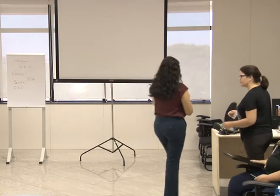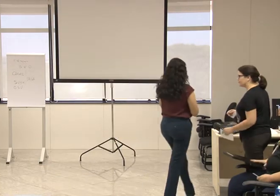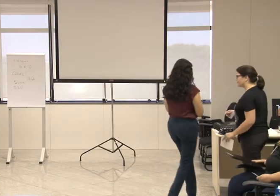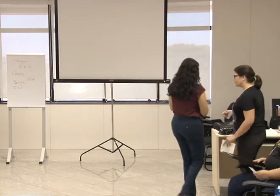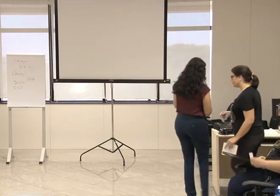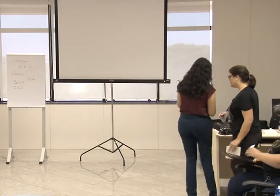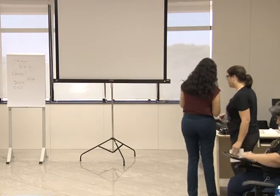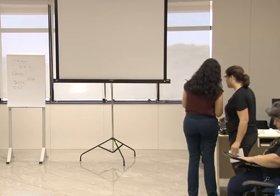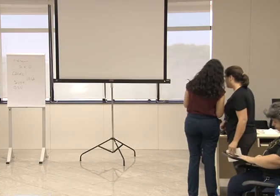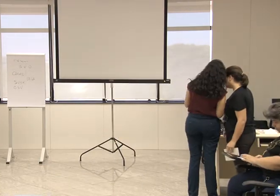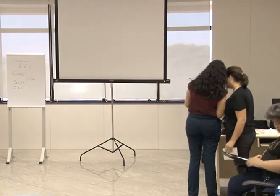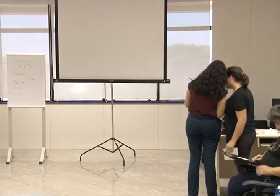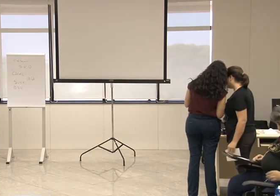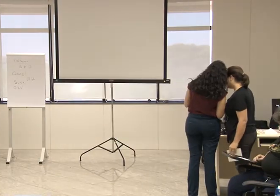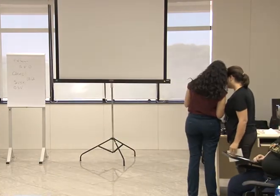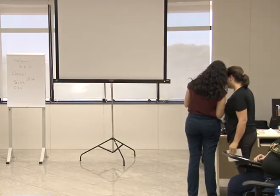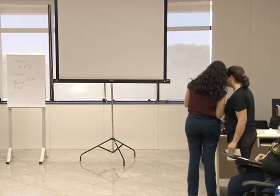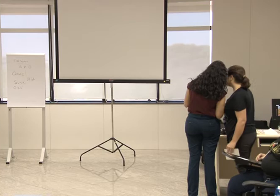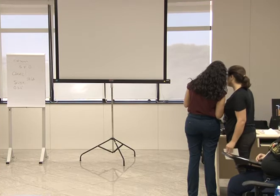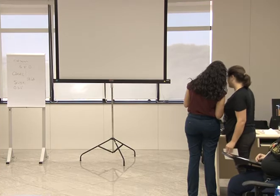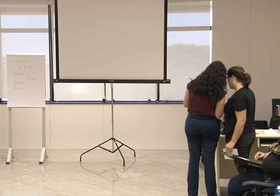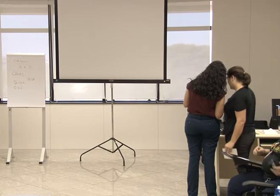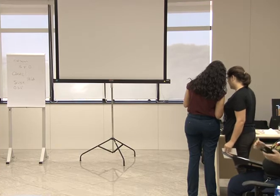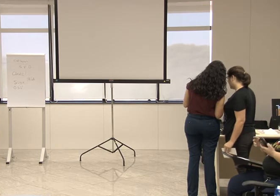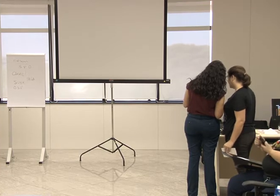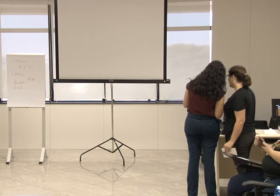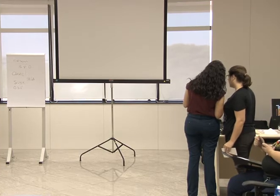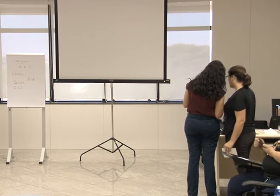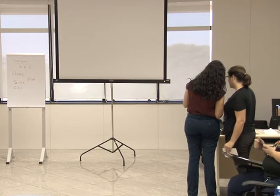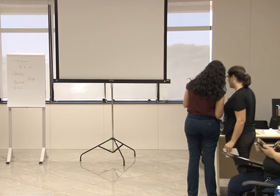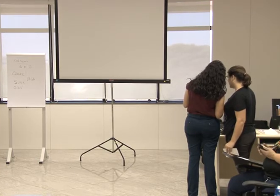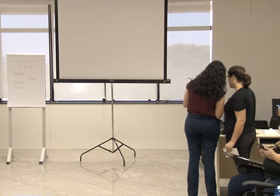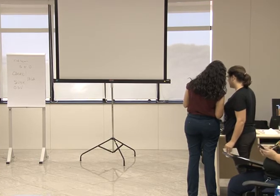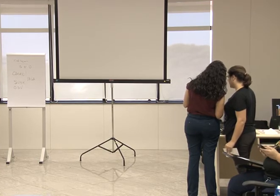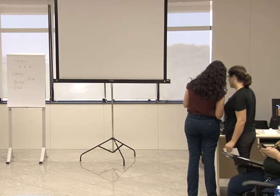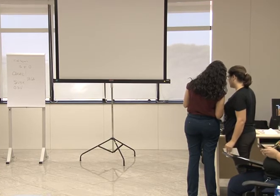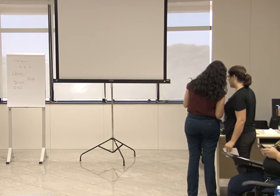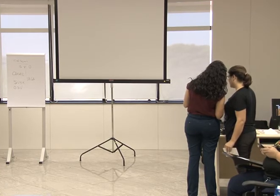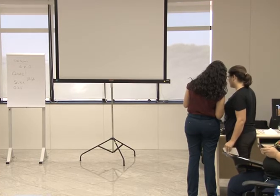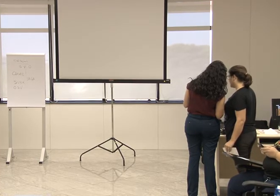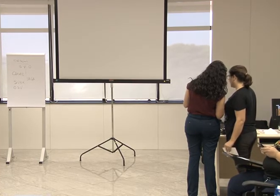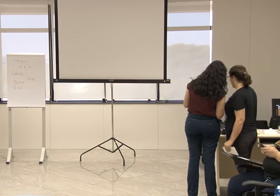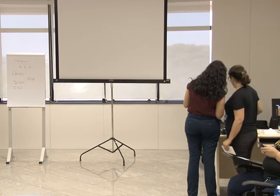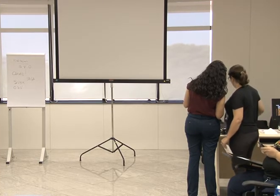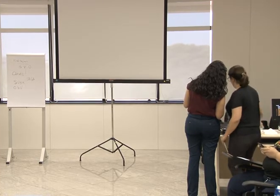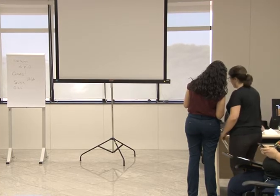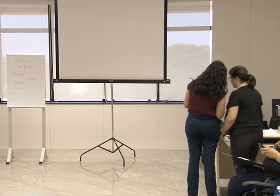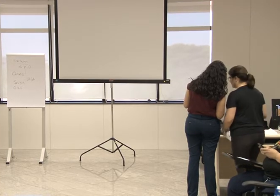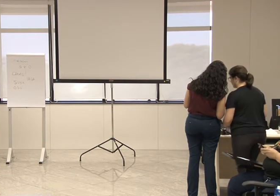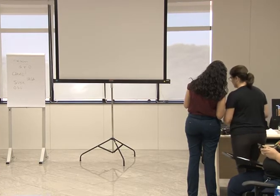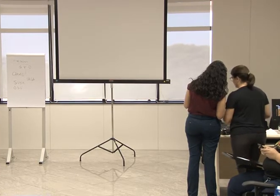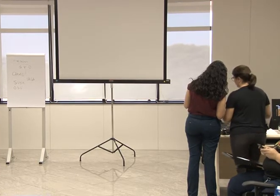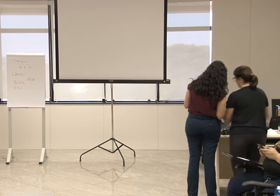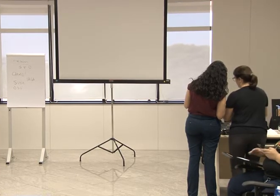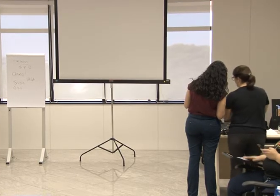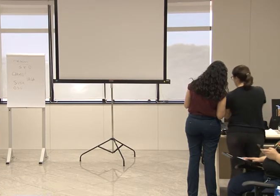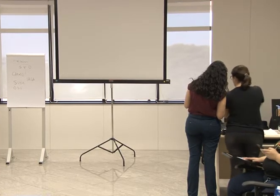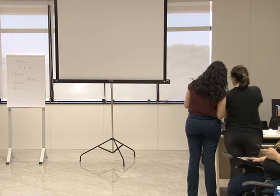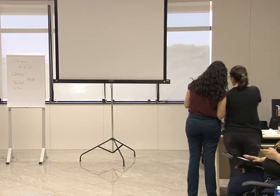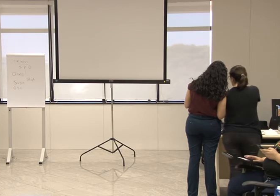Tem que falar que é proibido. Porque isso aqui é uma ultrapassagem proibida. tem que só mostrar. Aí você faz assim, ó.